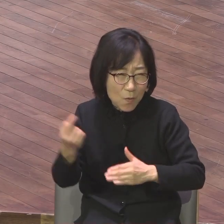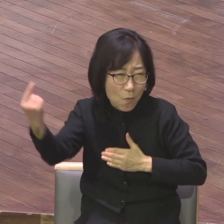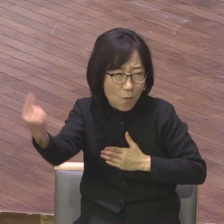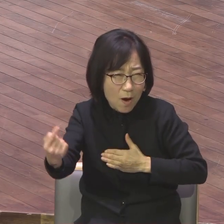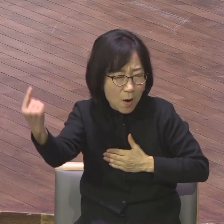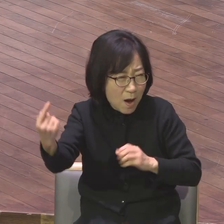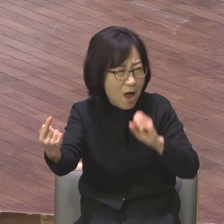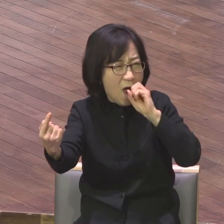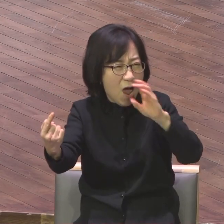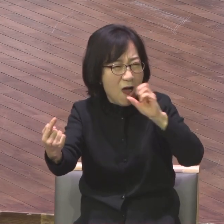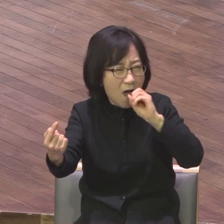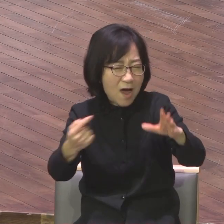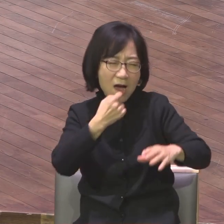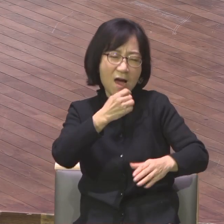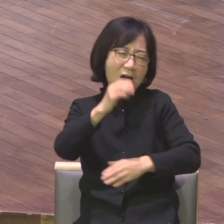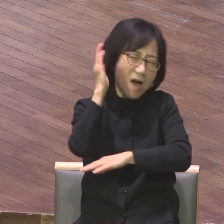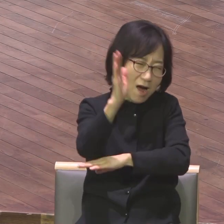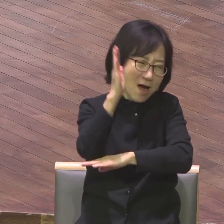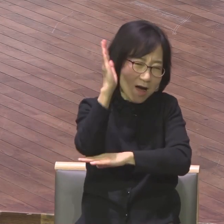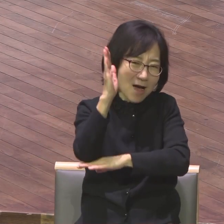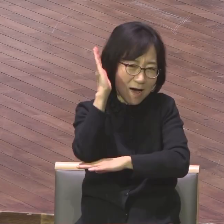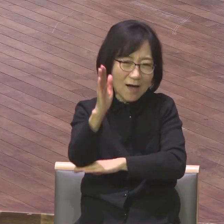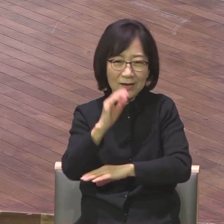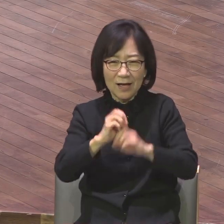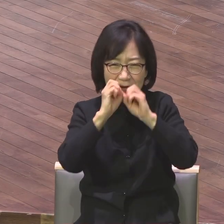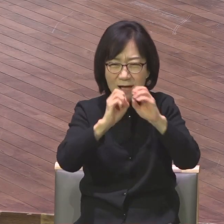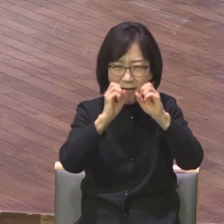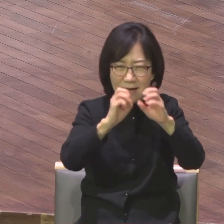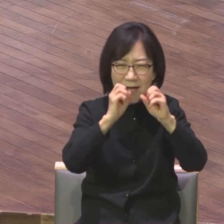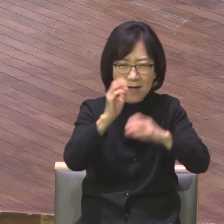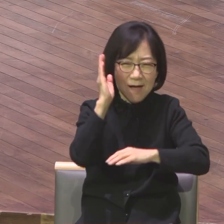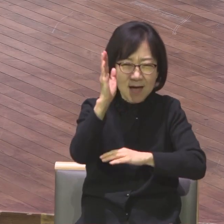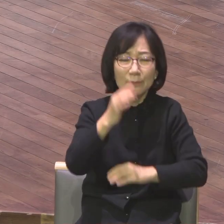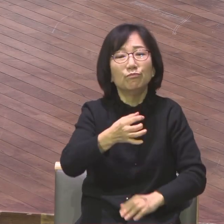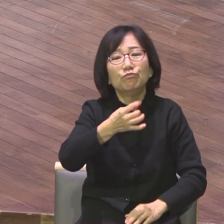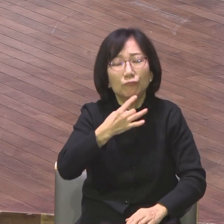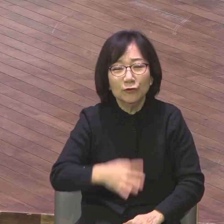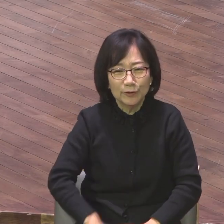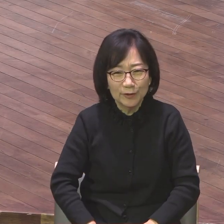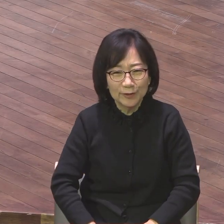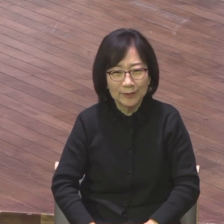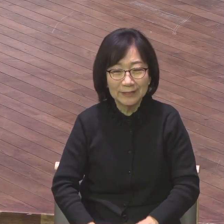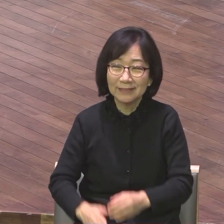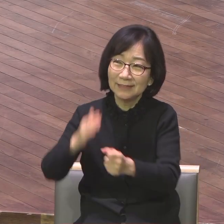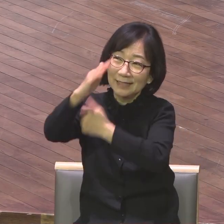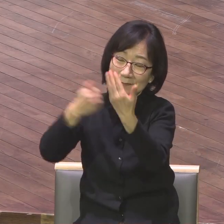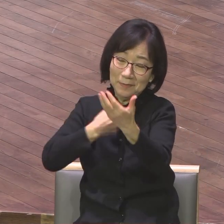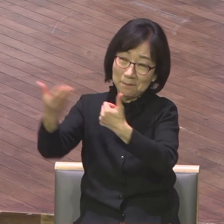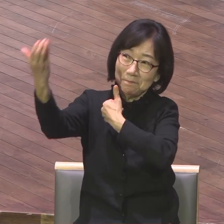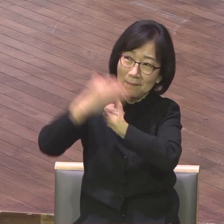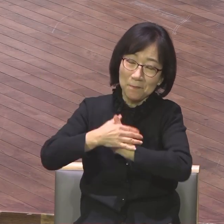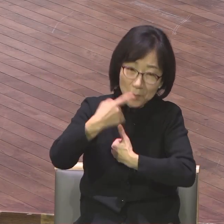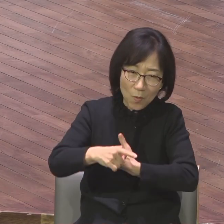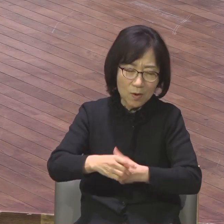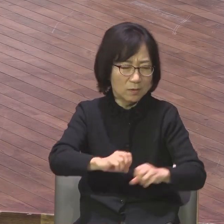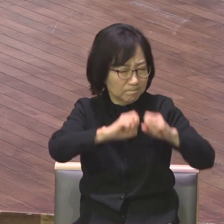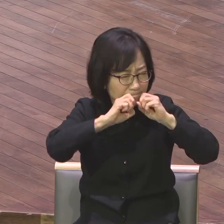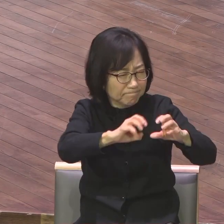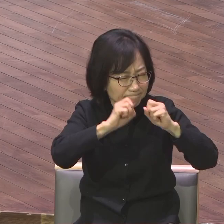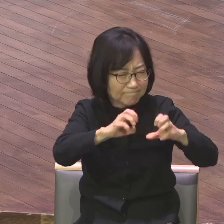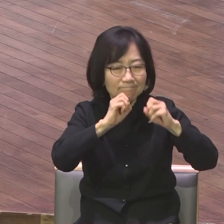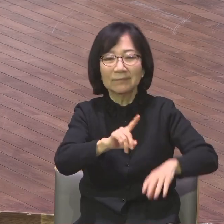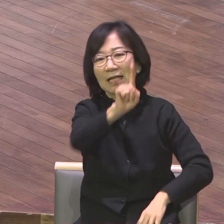불과하다. 이 작은 소리. 하나님께서 내게 맡기신 것은 바로 이 소리 역할이다.